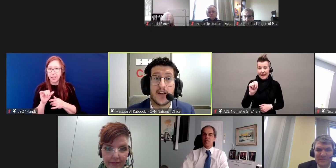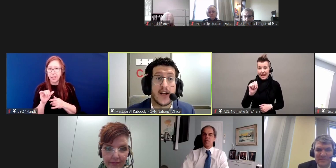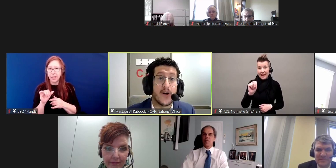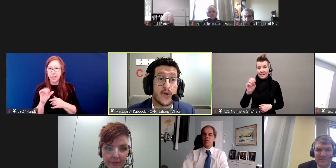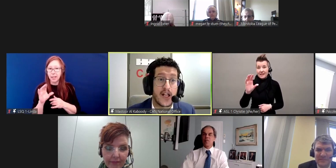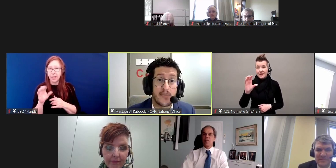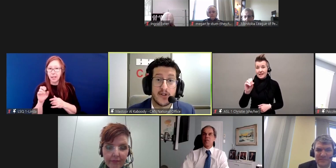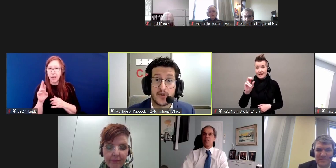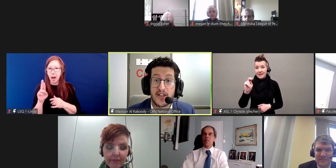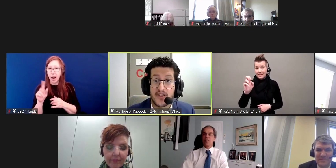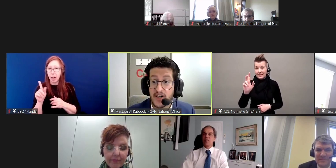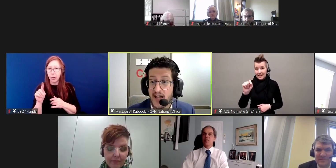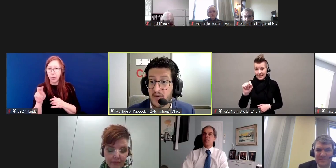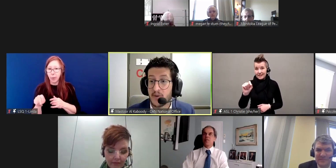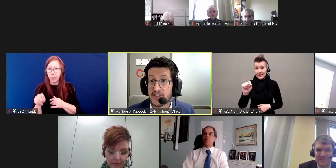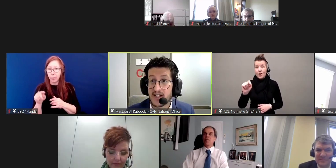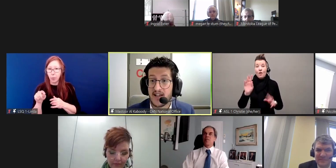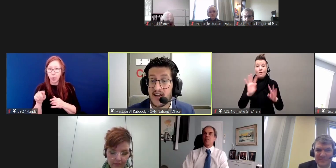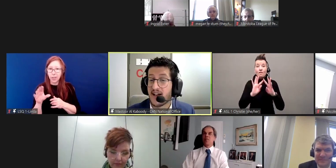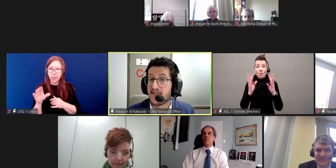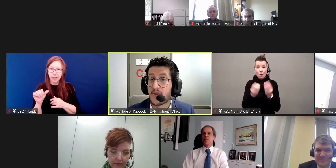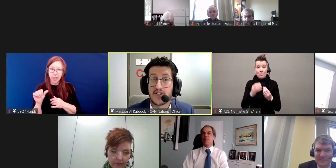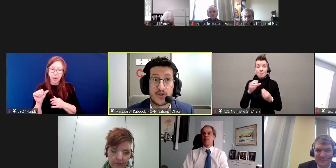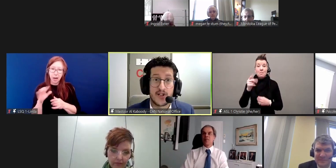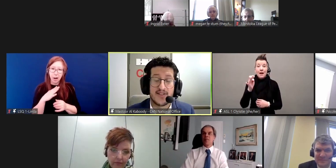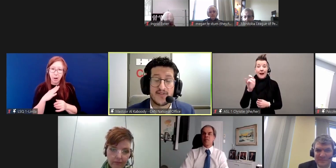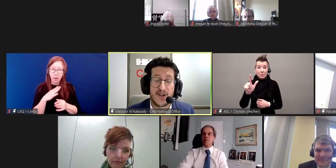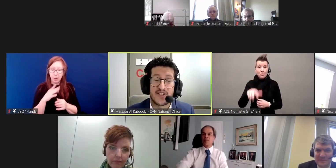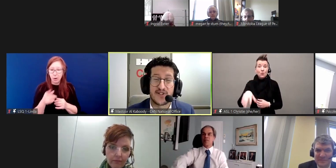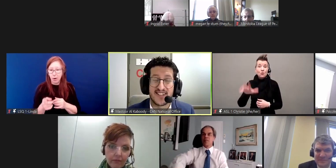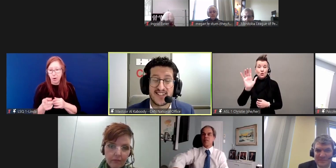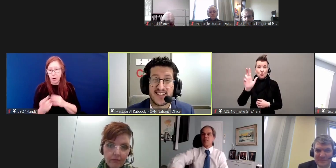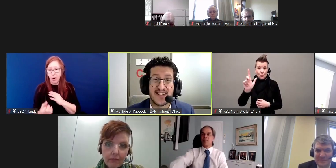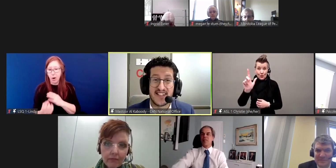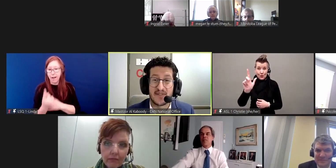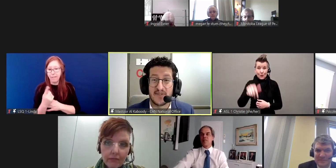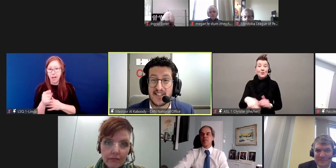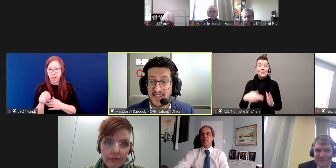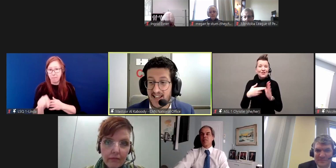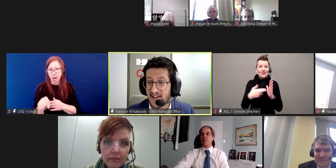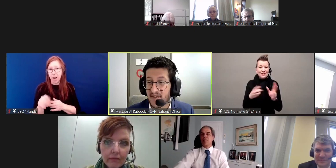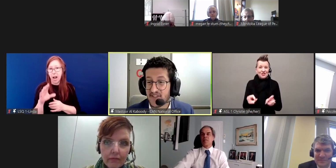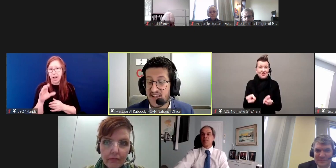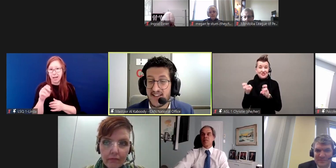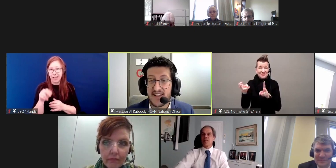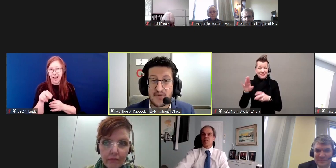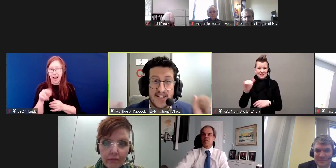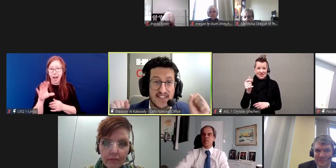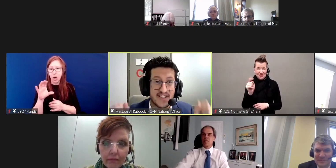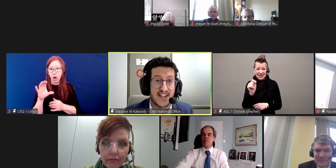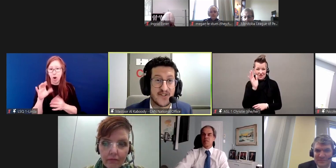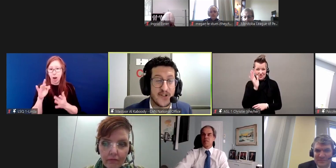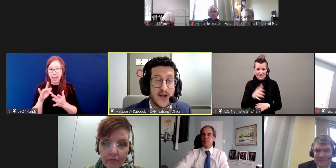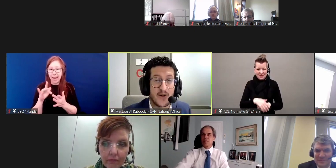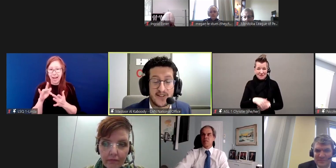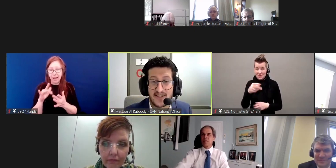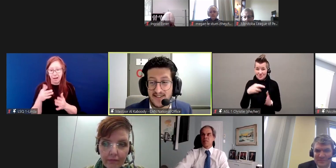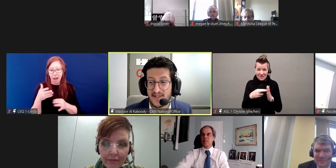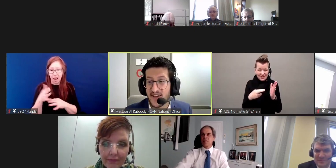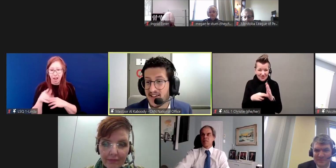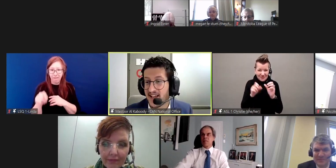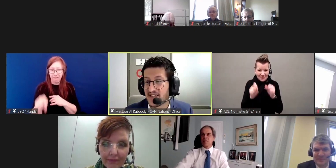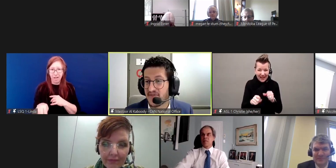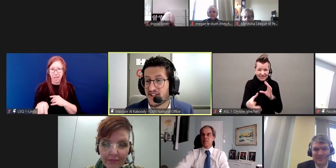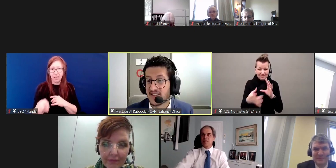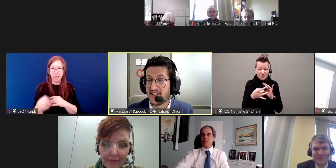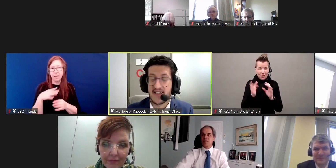@carlton.ca. Nous avons un autre événement de Cannes Connect qui aura lieu en avril. Nous allons partager le lien